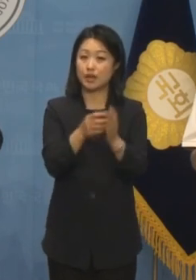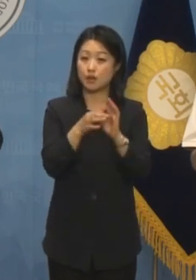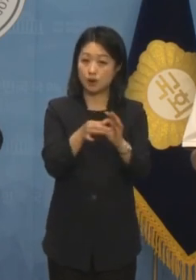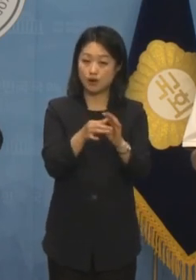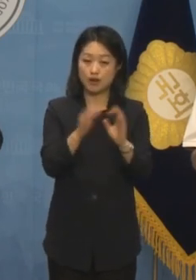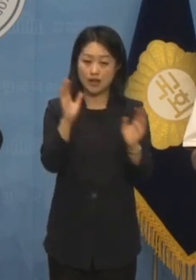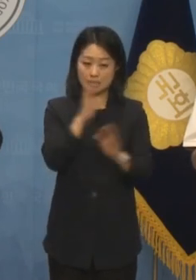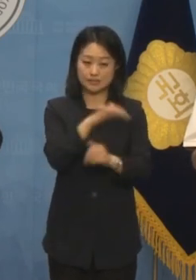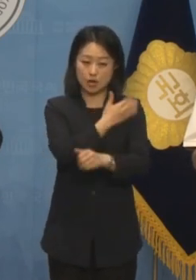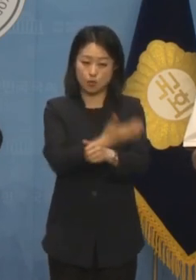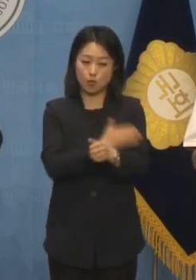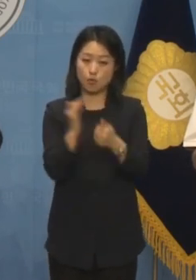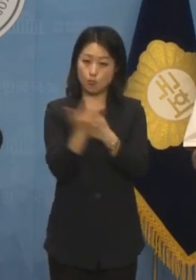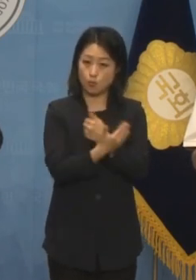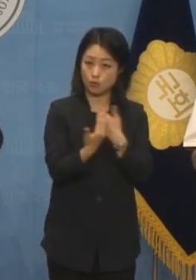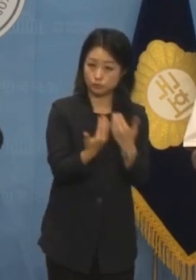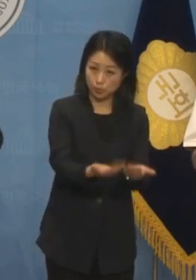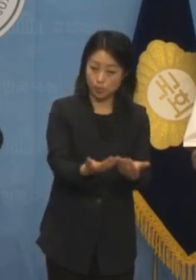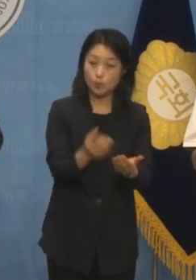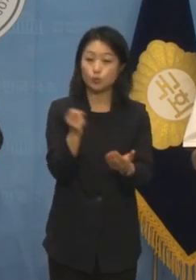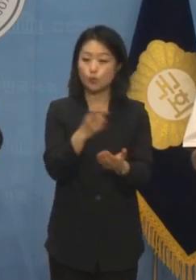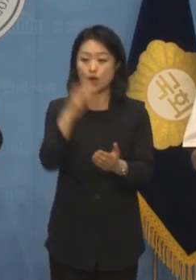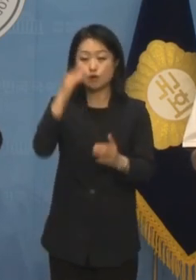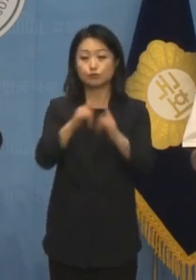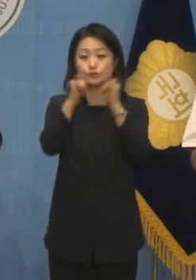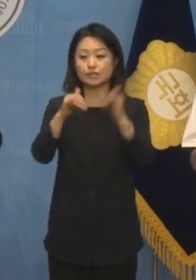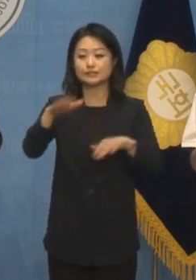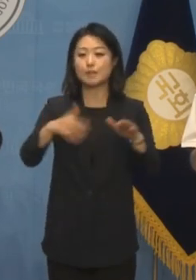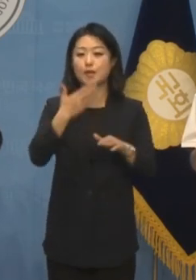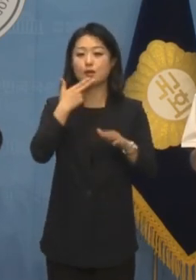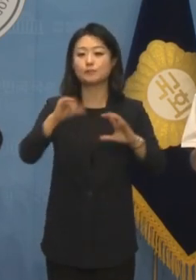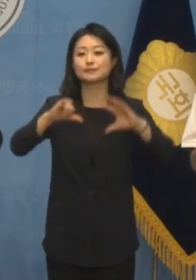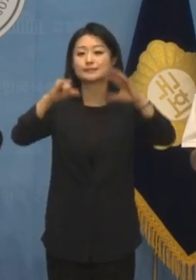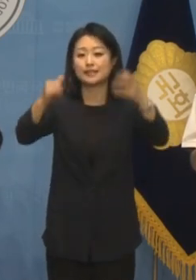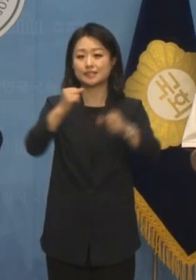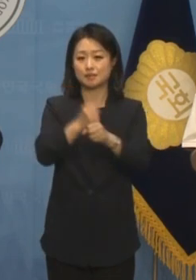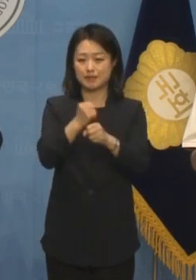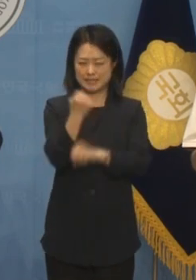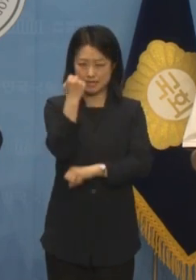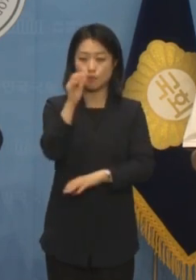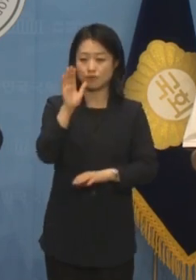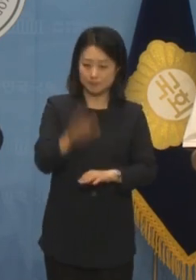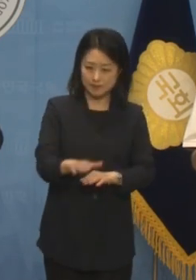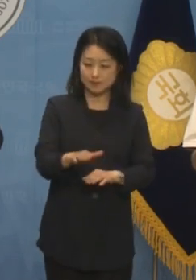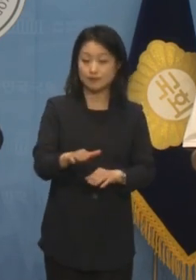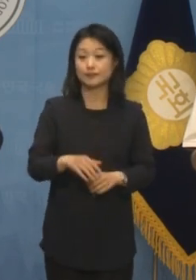권리를 보장받고 나아가 우리 사회가 차별 없는 사회로 가기 위한 발판입니다.